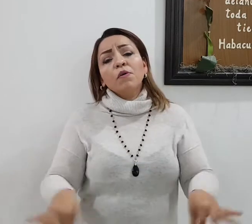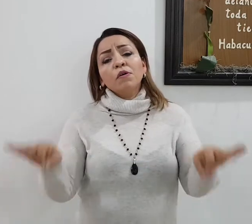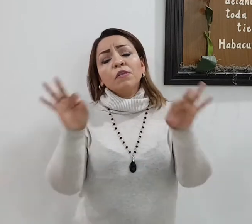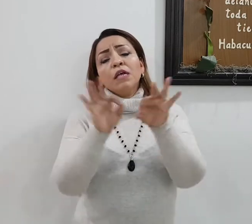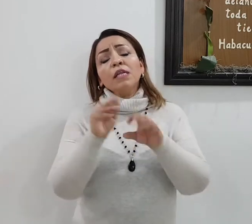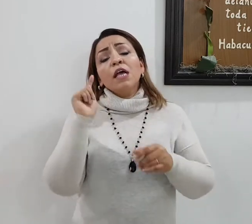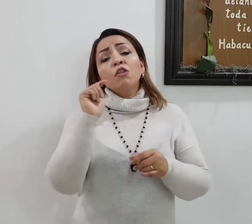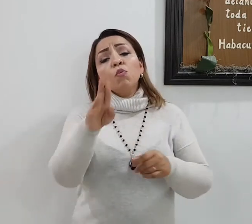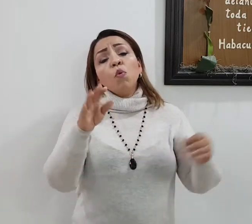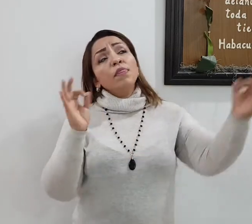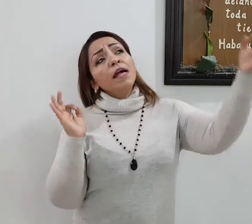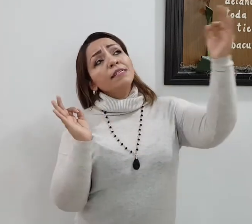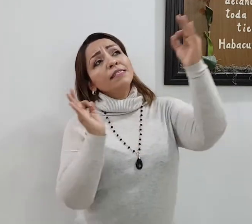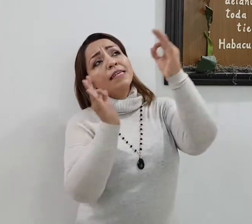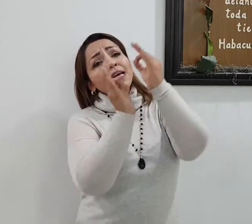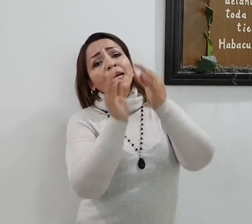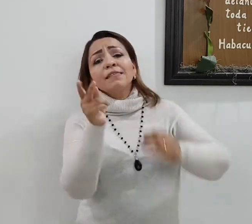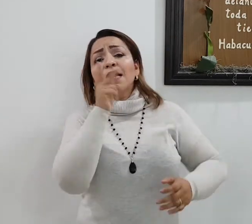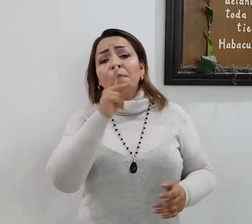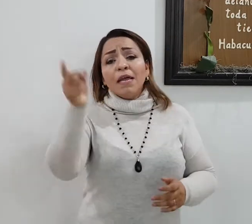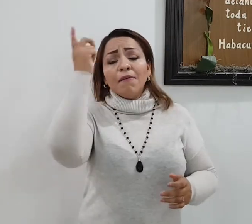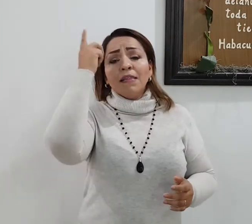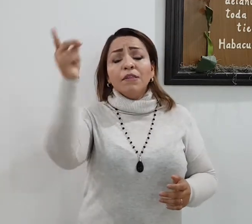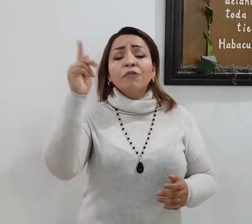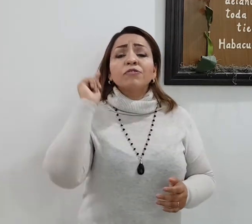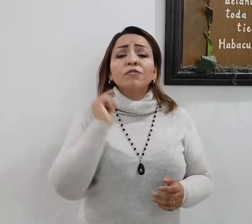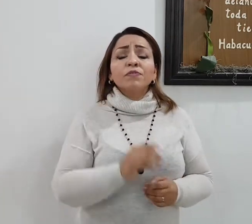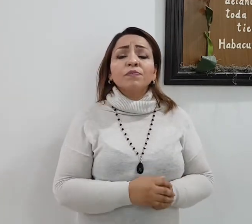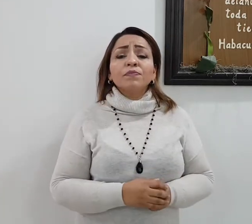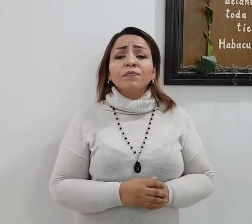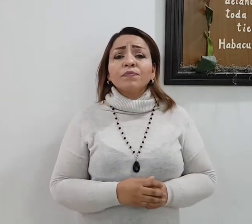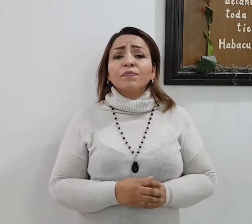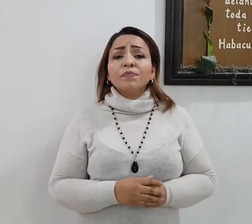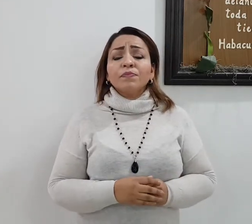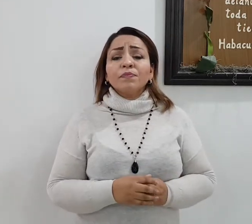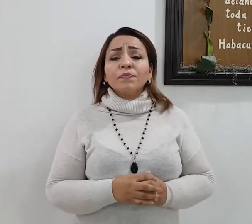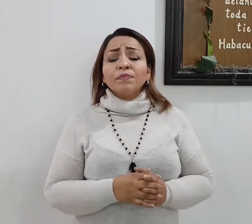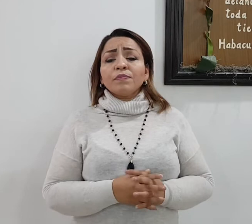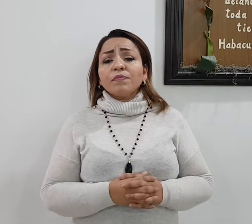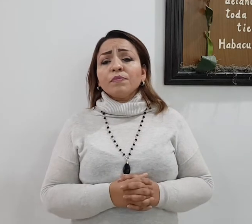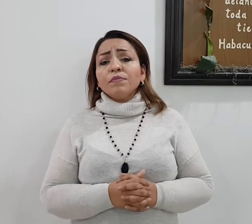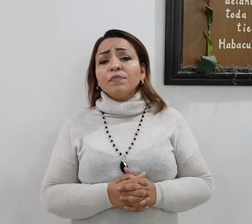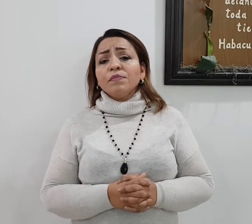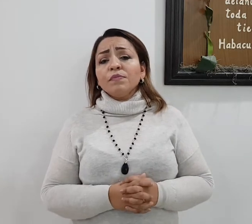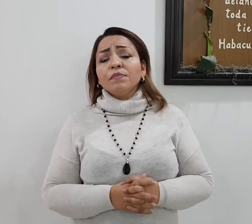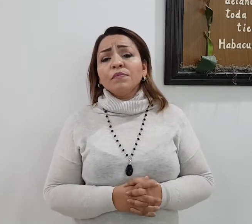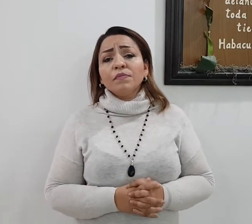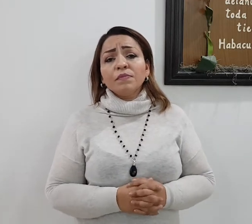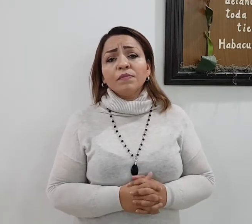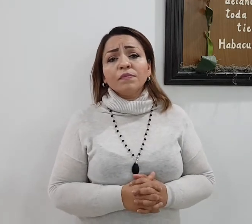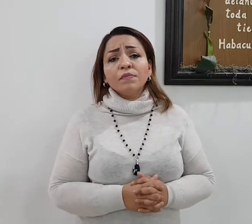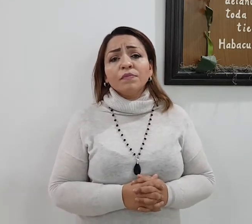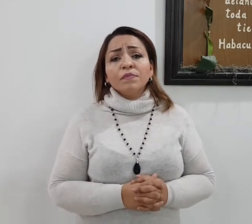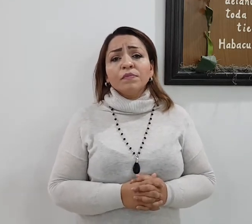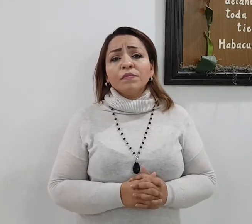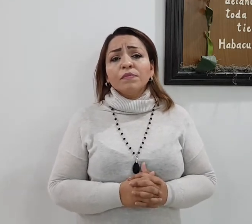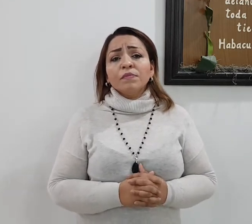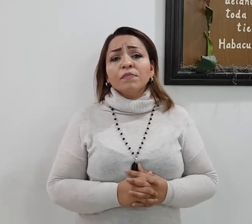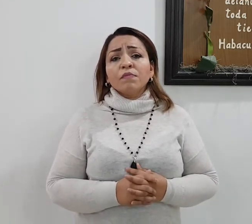voluntad de Dios. Alguien nos enseñó desde muy chicos a repetir aquello: hágase tu voluntad como en el